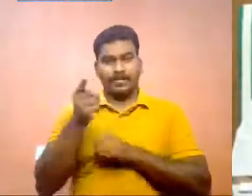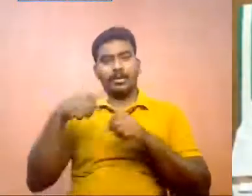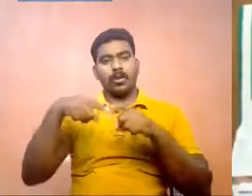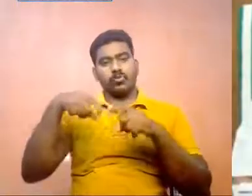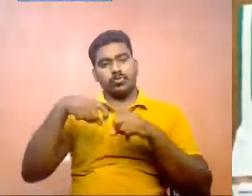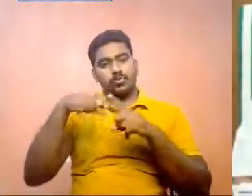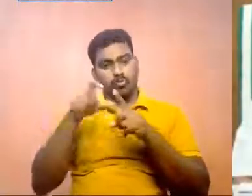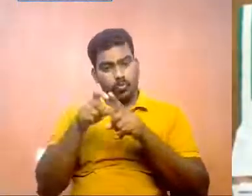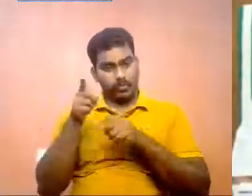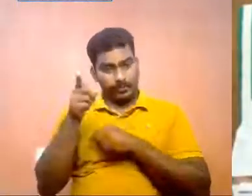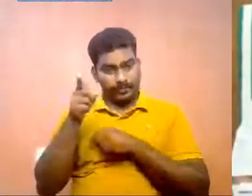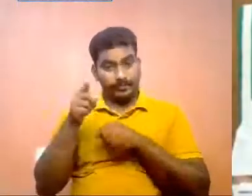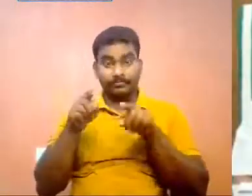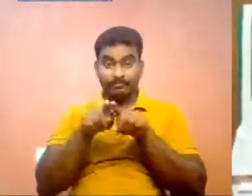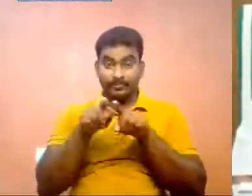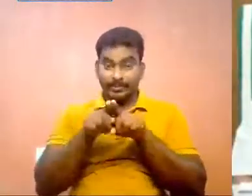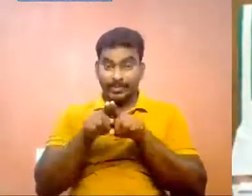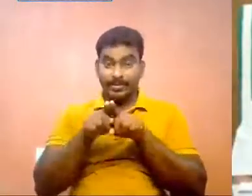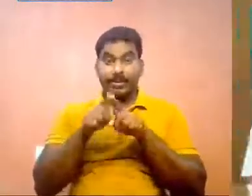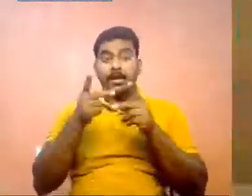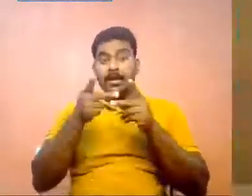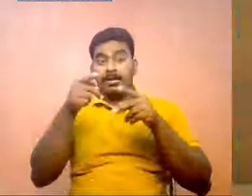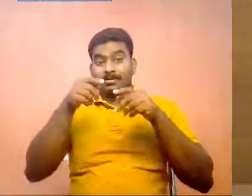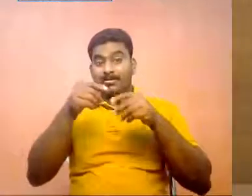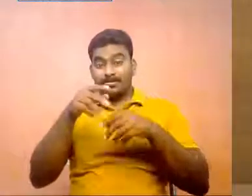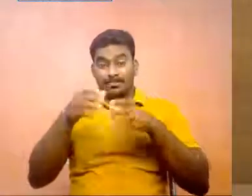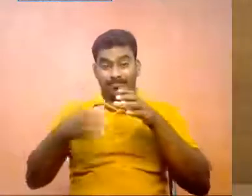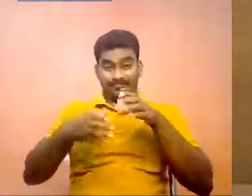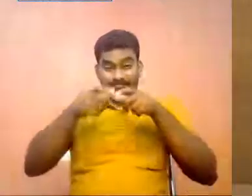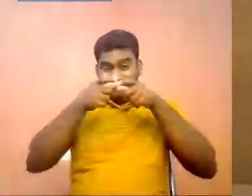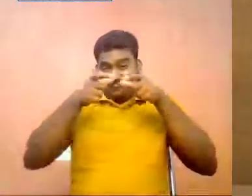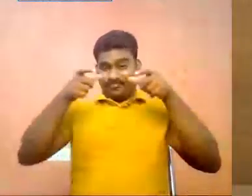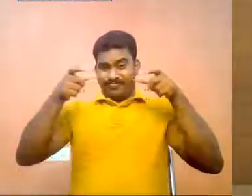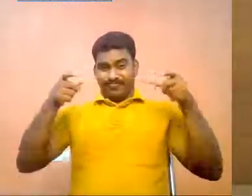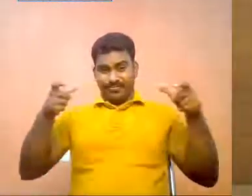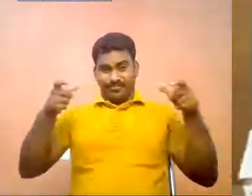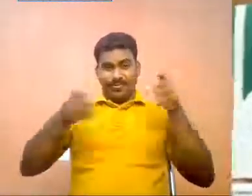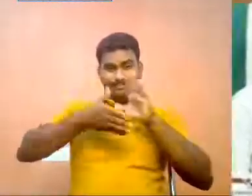അതോടൊപ്പം മറ്റ് സൗകര്യങ്ങൾ വർദ്ധിപ്പിക്കണമെന്ന് കണ്ടിട്ടുണ്ട്.